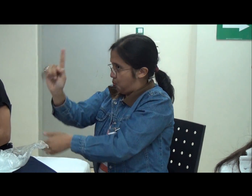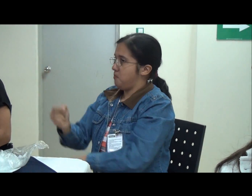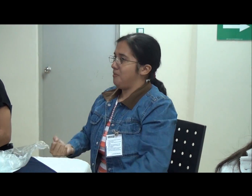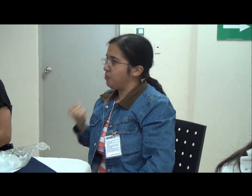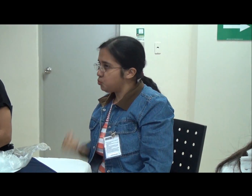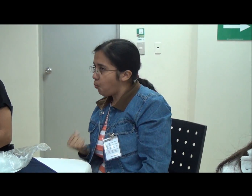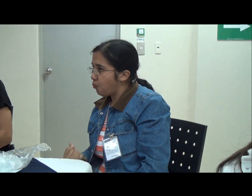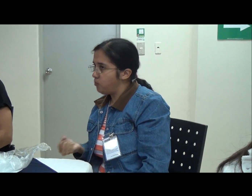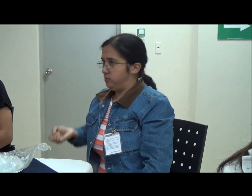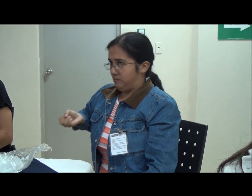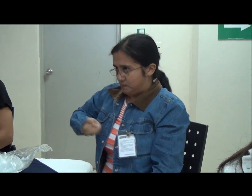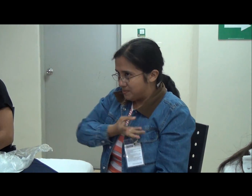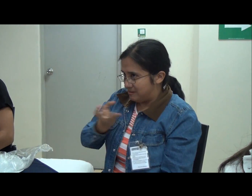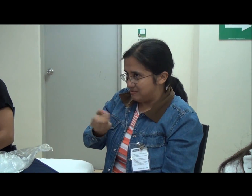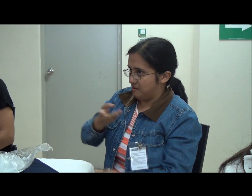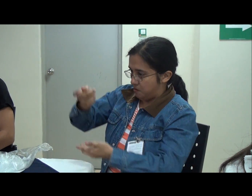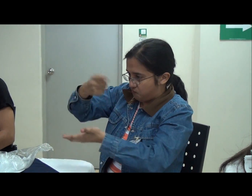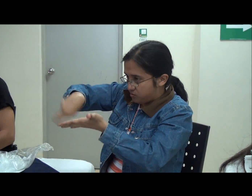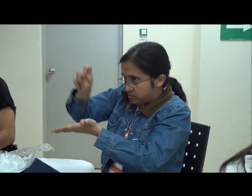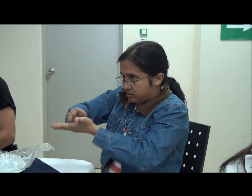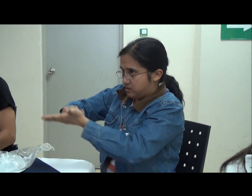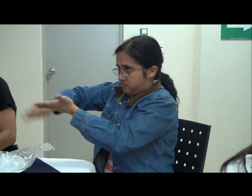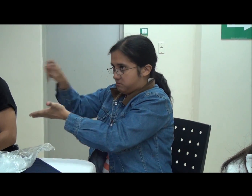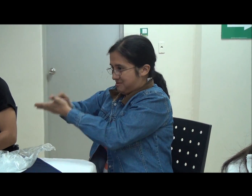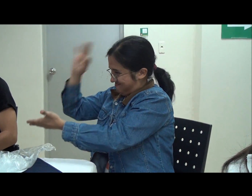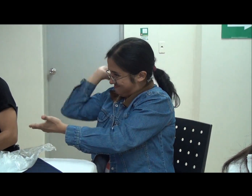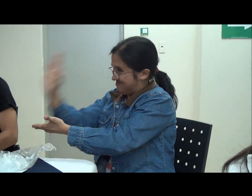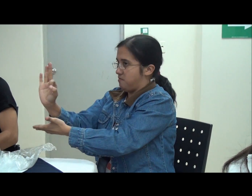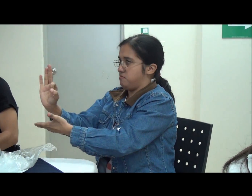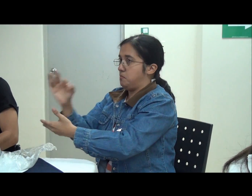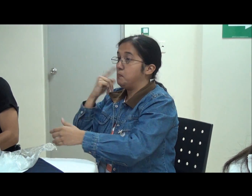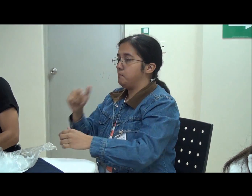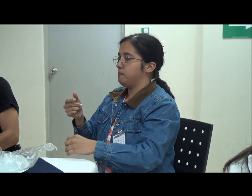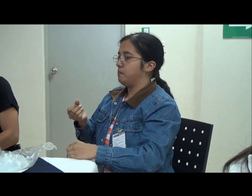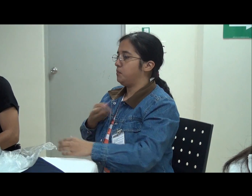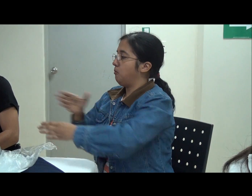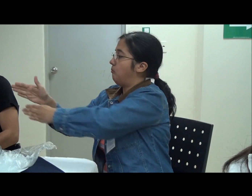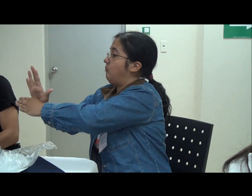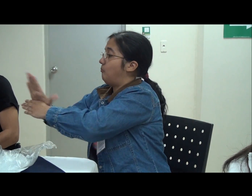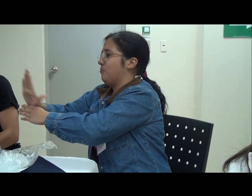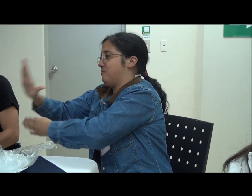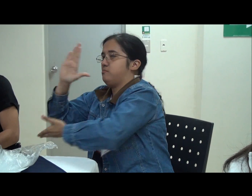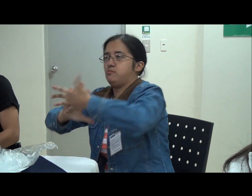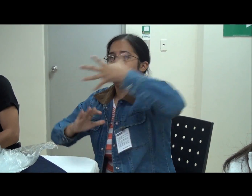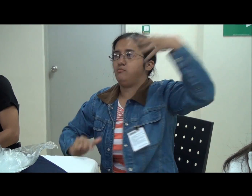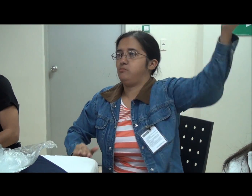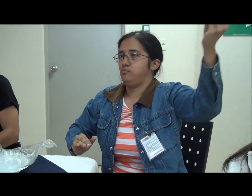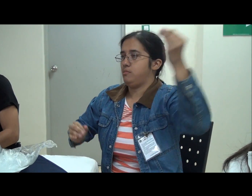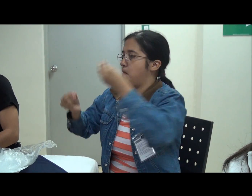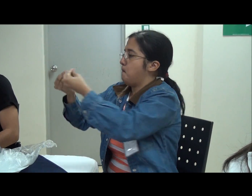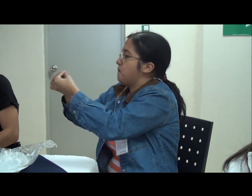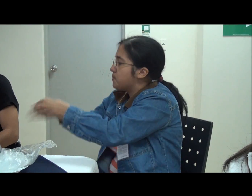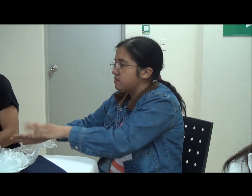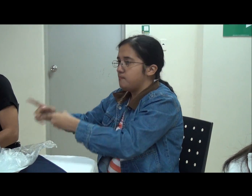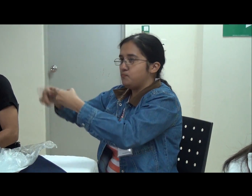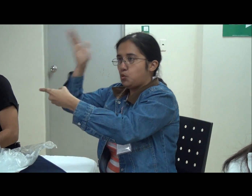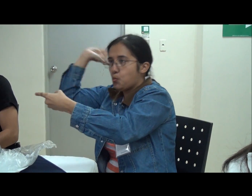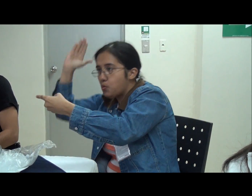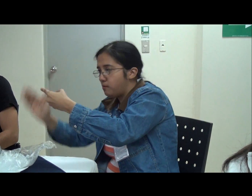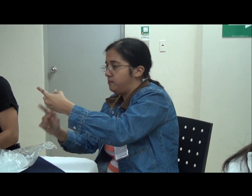opinión. Los estudiantes, los intérpretes, ambos hacer como un compromiso. También,